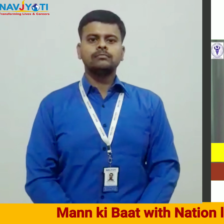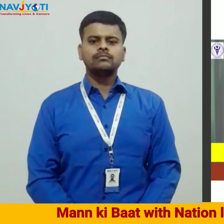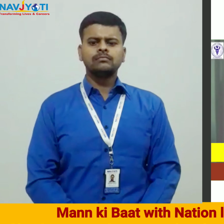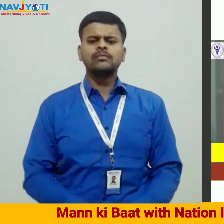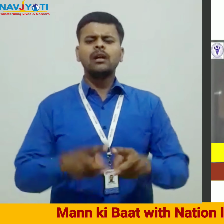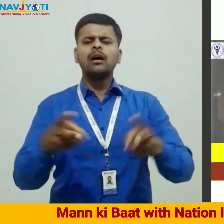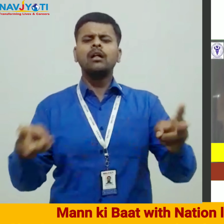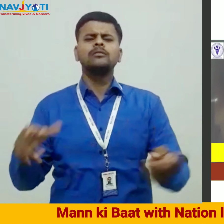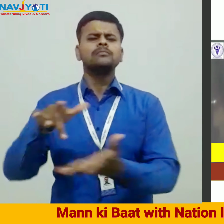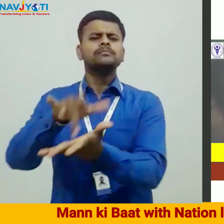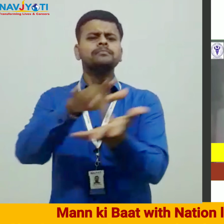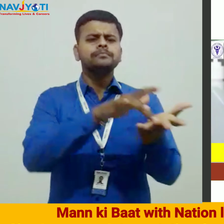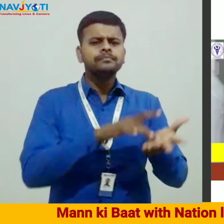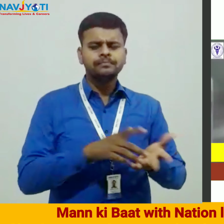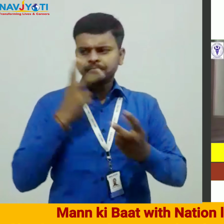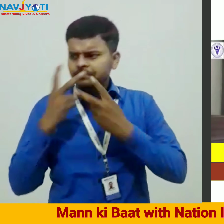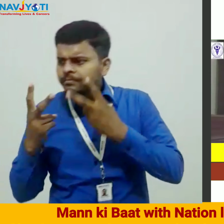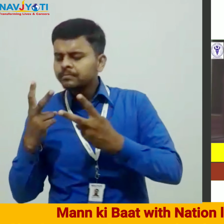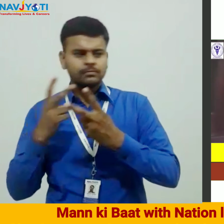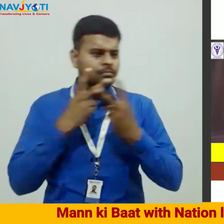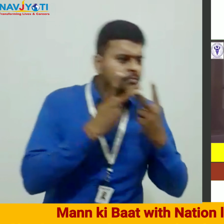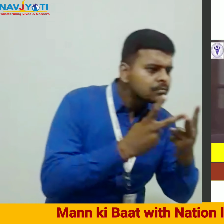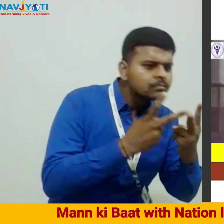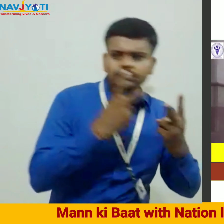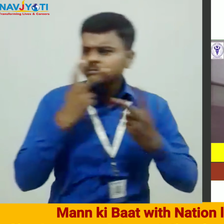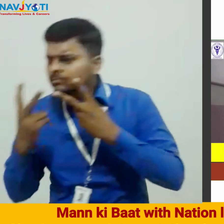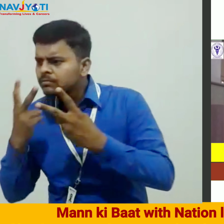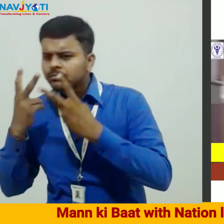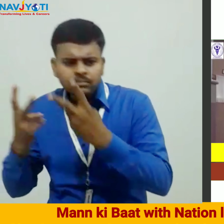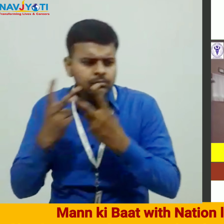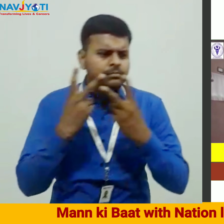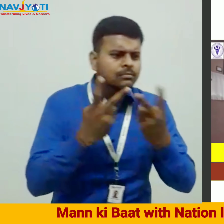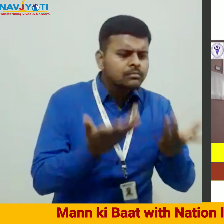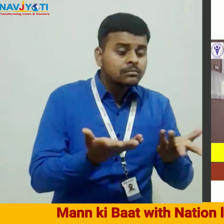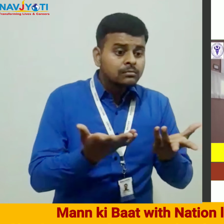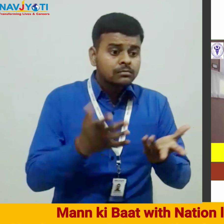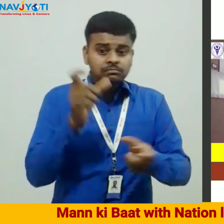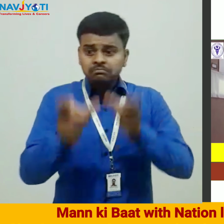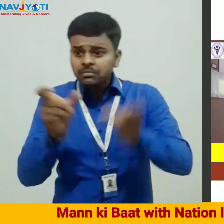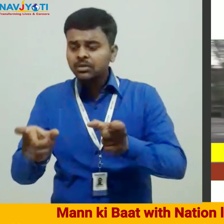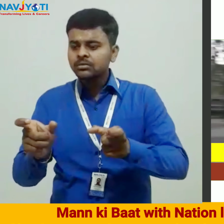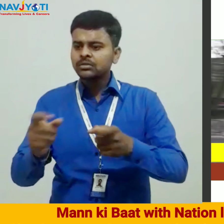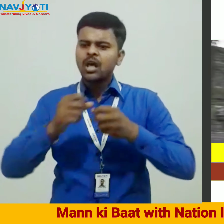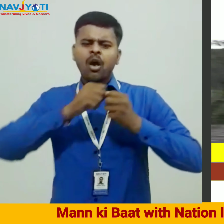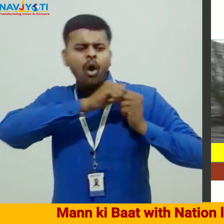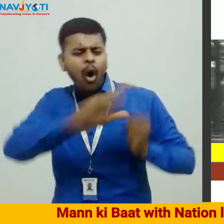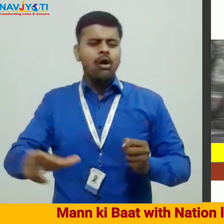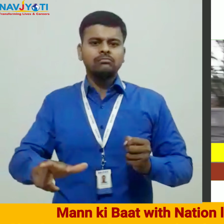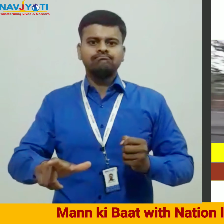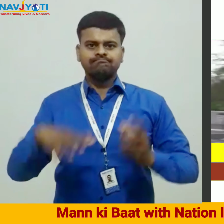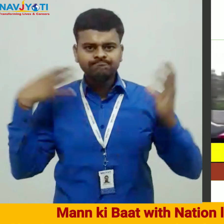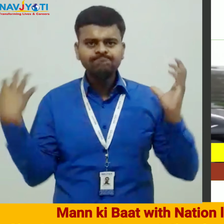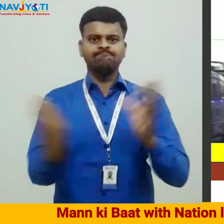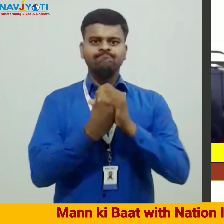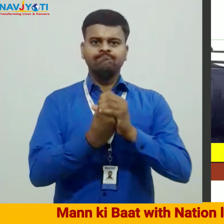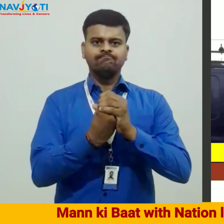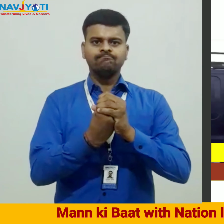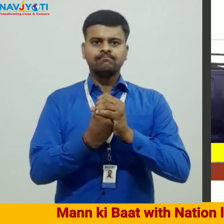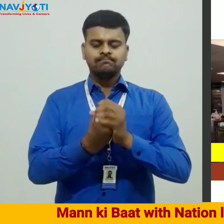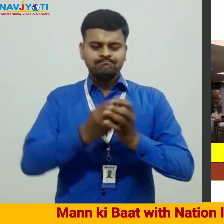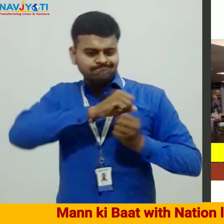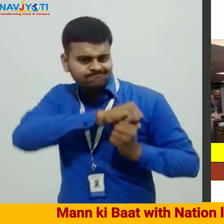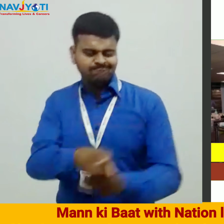आपको एहसास हो जाएगा कि भारत की लड़ाई पीपल ड्रिवन है। जब पूरा विश्व